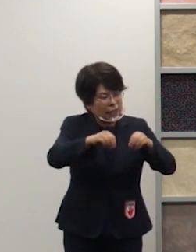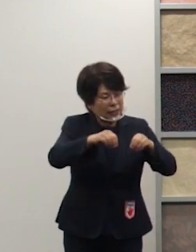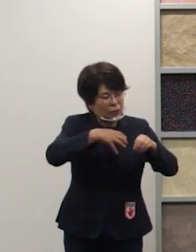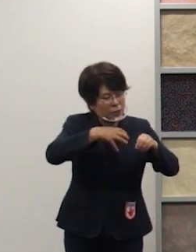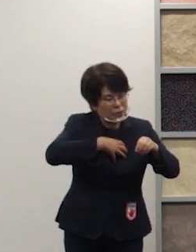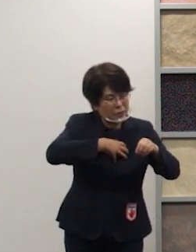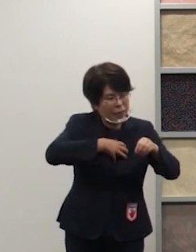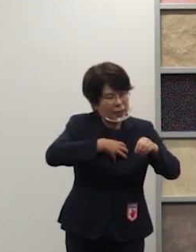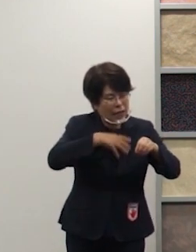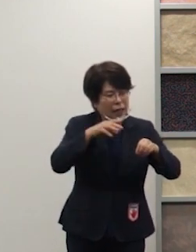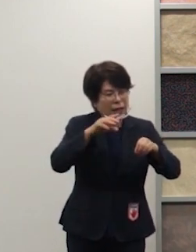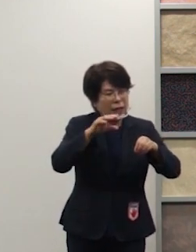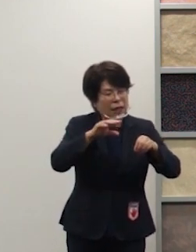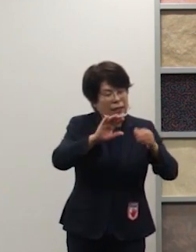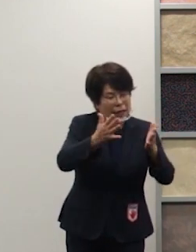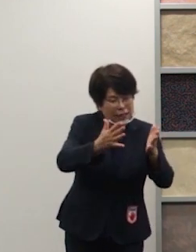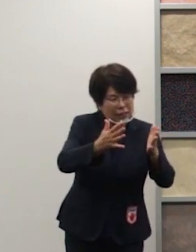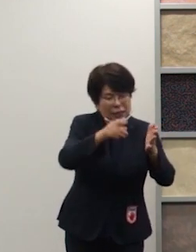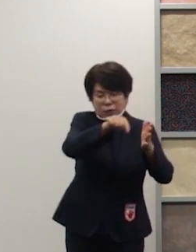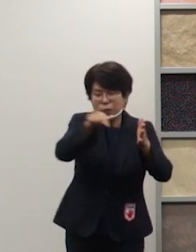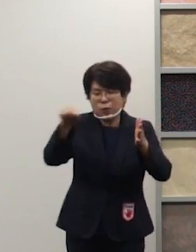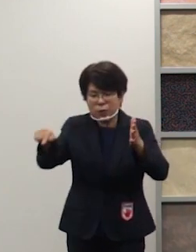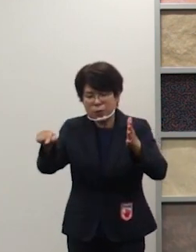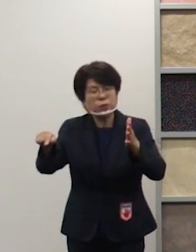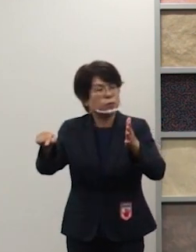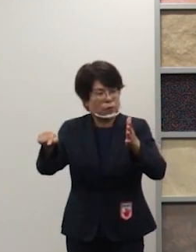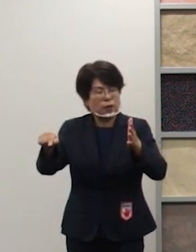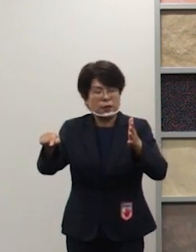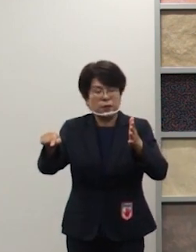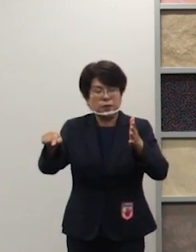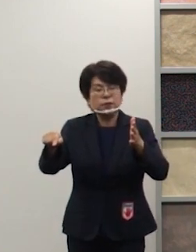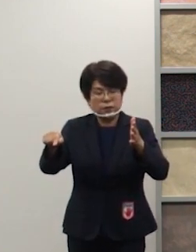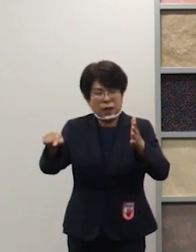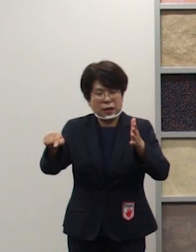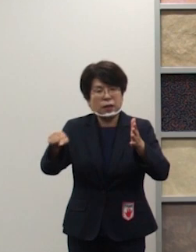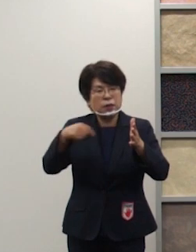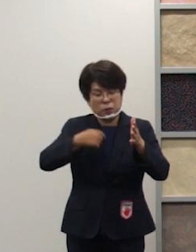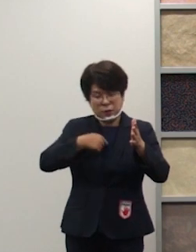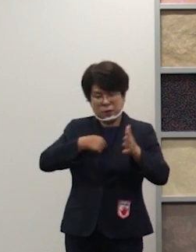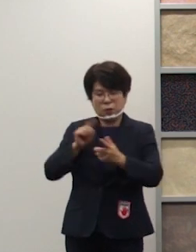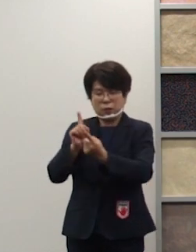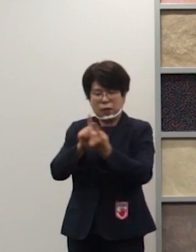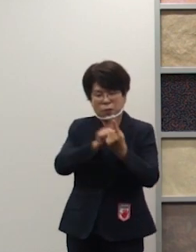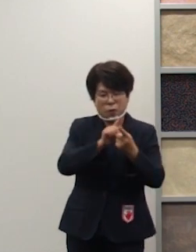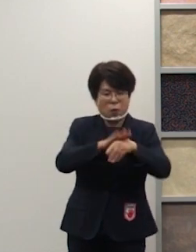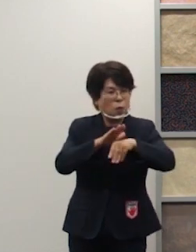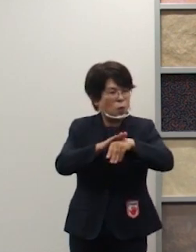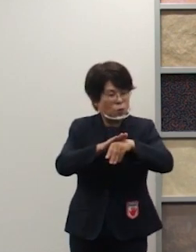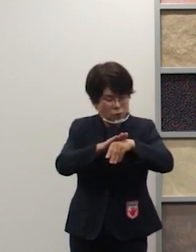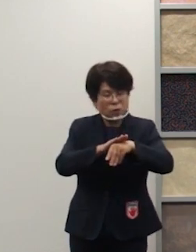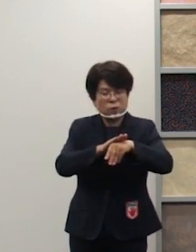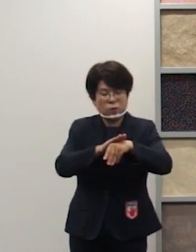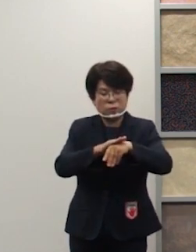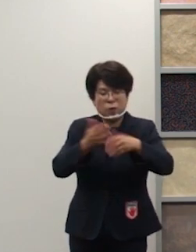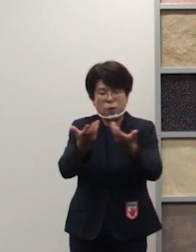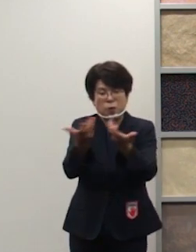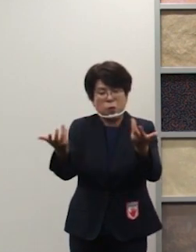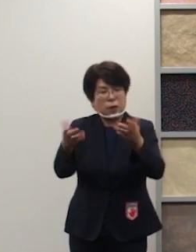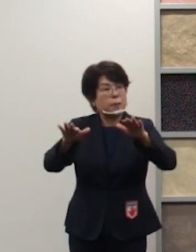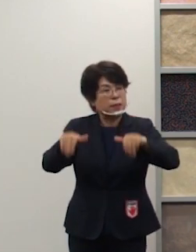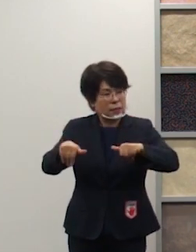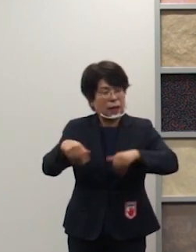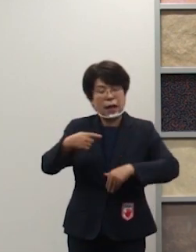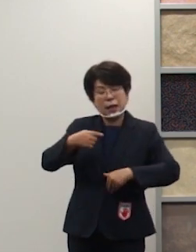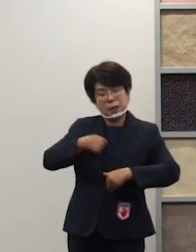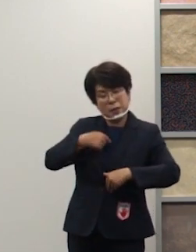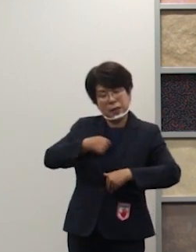違いによるその感染リスクの度合いの違いによって、対応を分けているということになります。ですので、今私も対